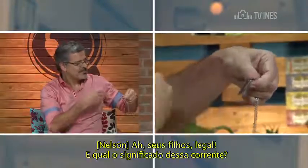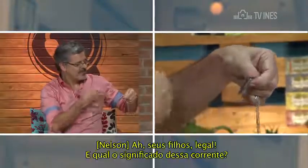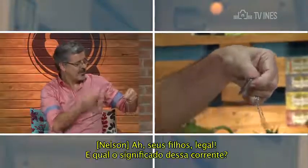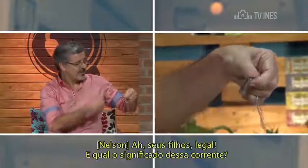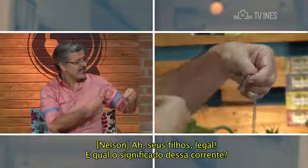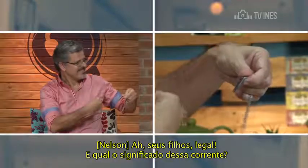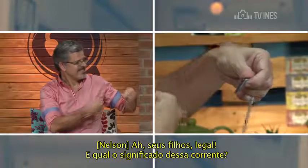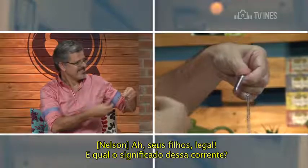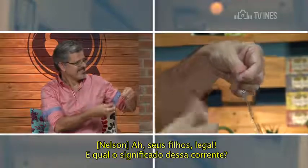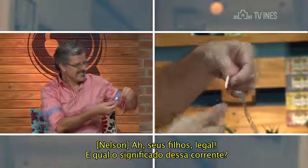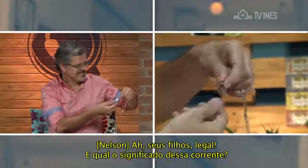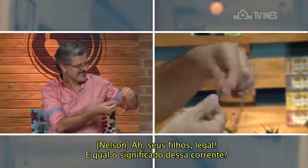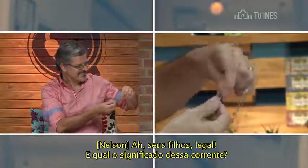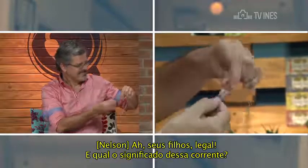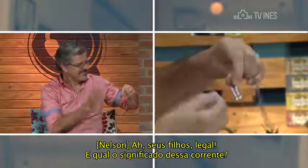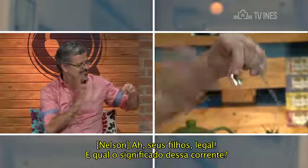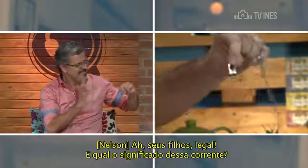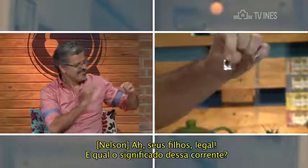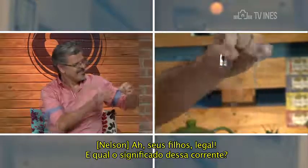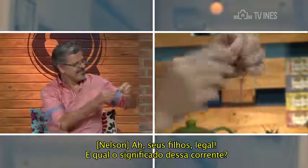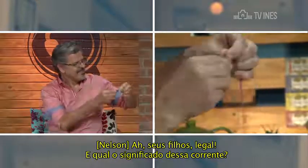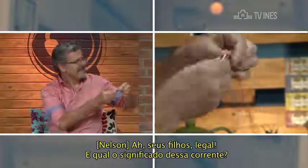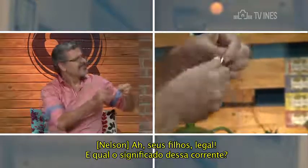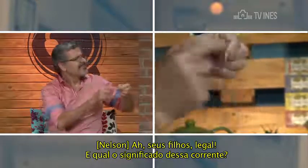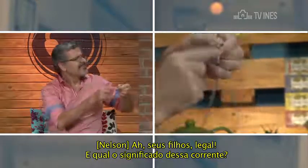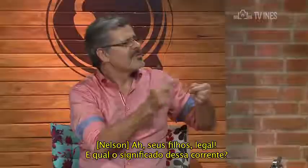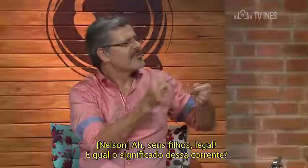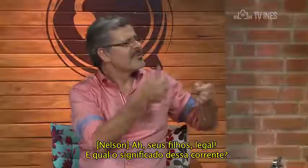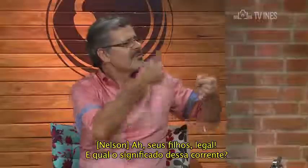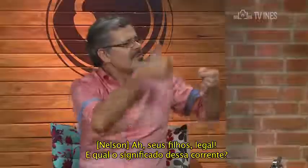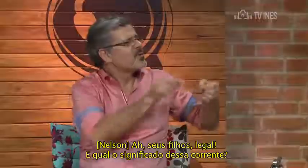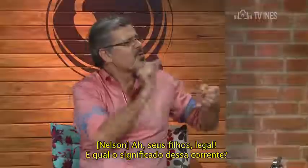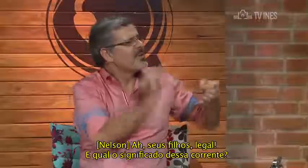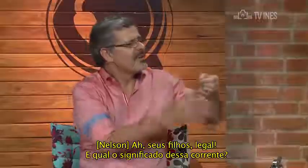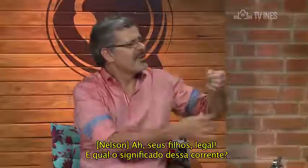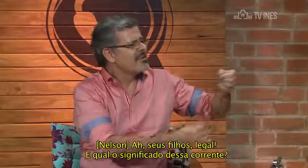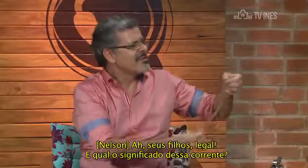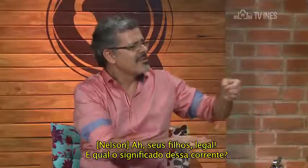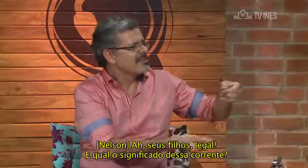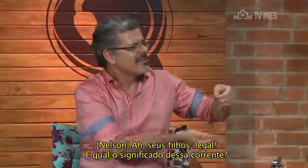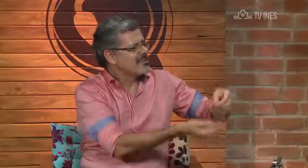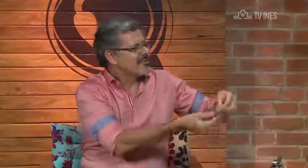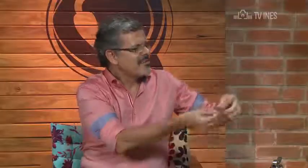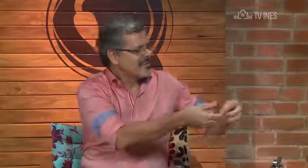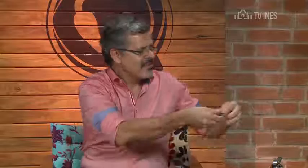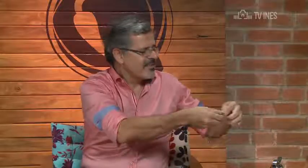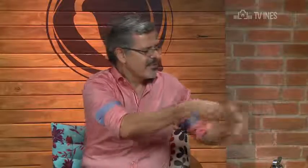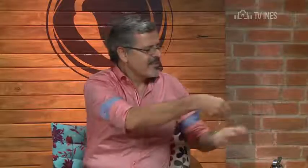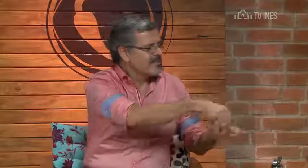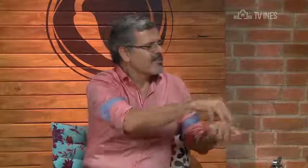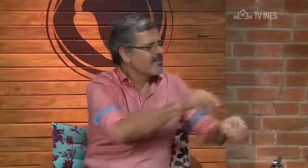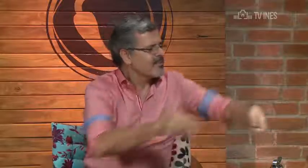Ah, seus filhos. Legal. E qual o significado dessa corrente?